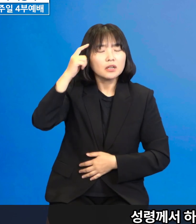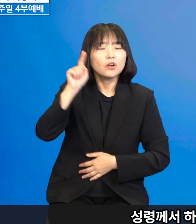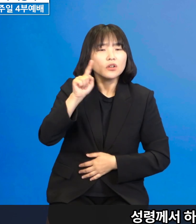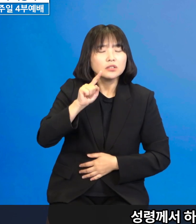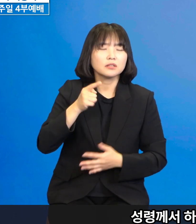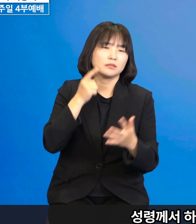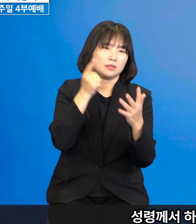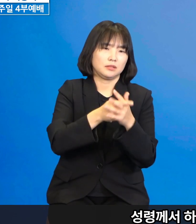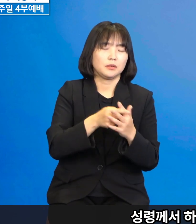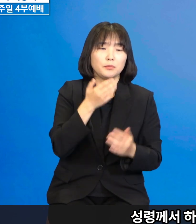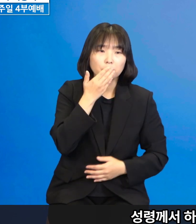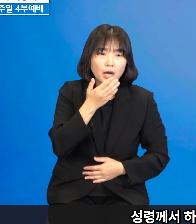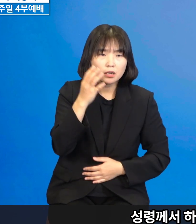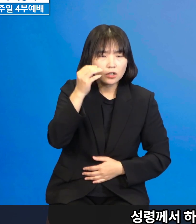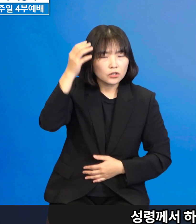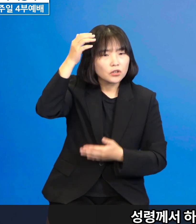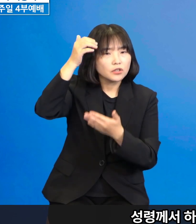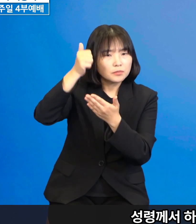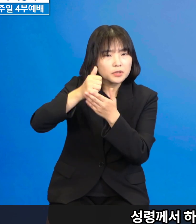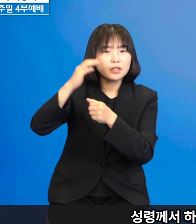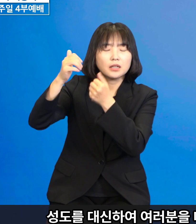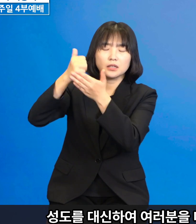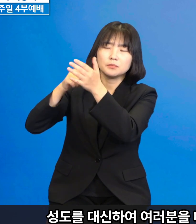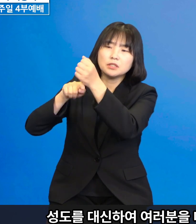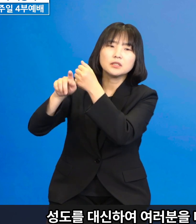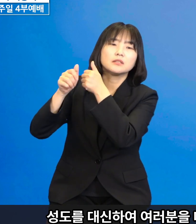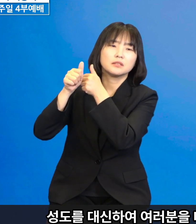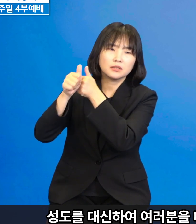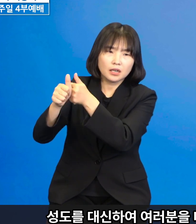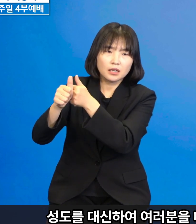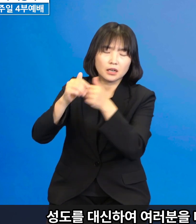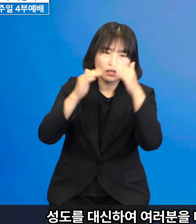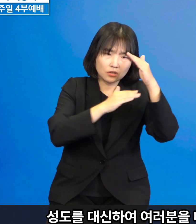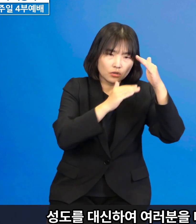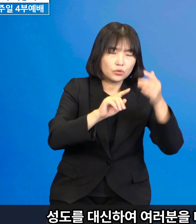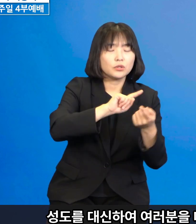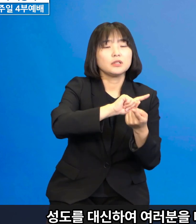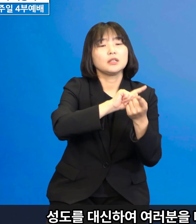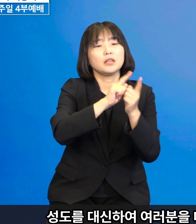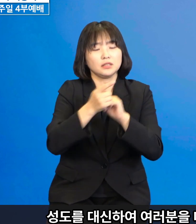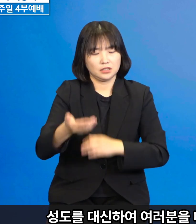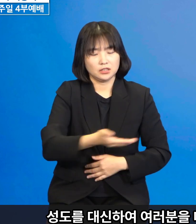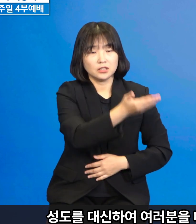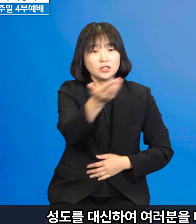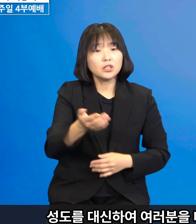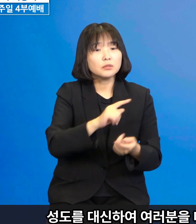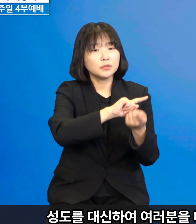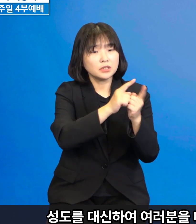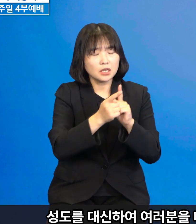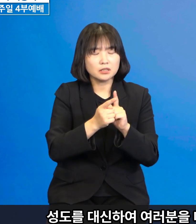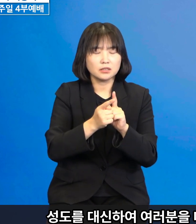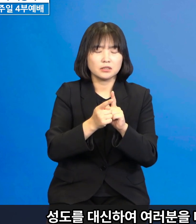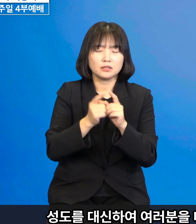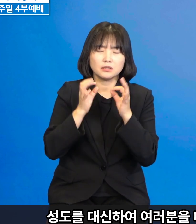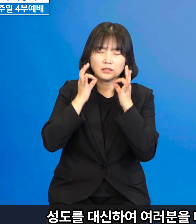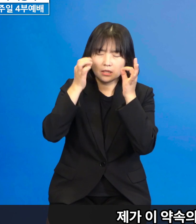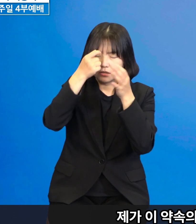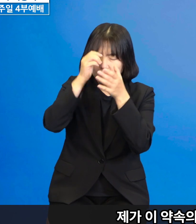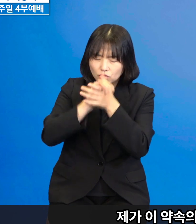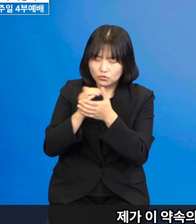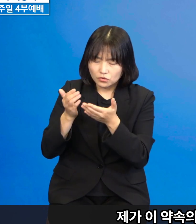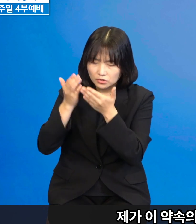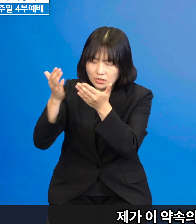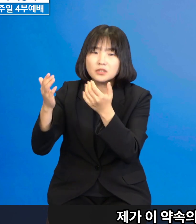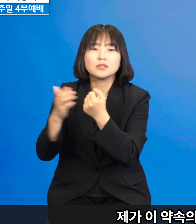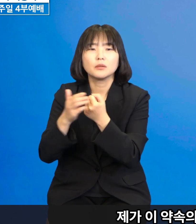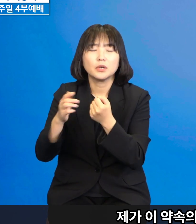압니다. 성령께서 하나님의 뜻을 따라 성도를 대신하여, 여러분을 대신하여 간구하시기 때문입니다. 제가